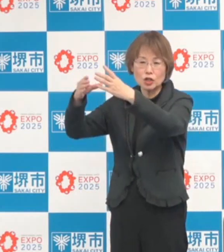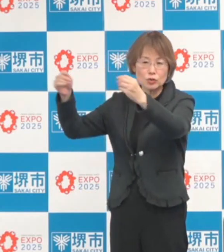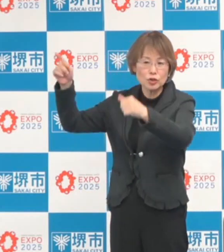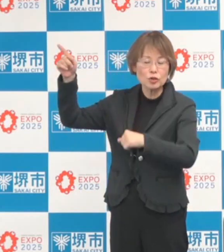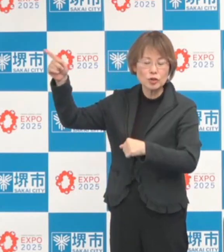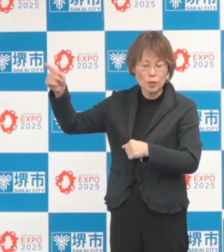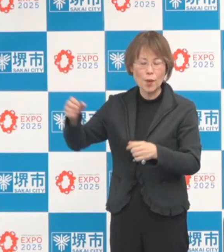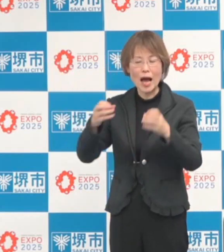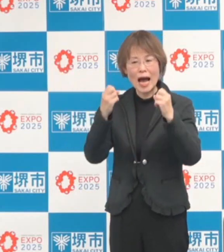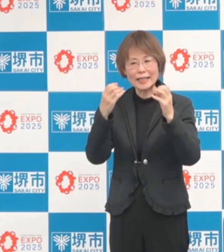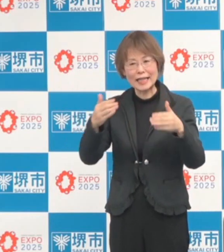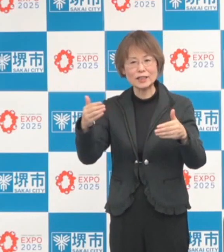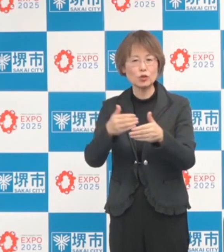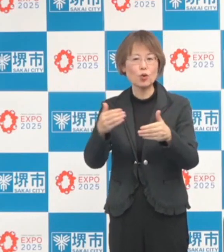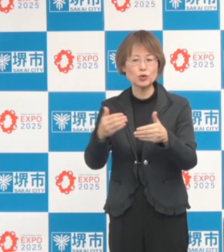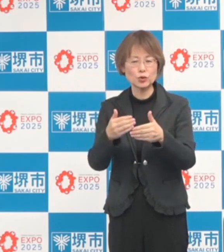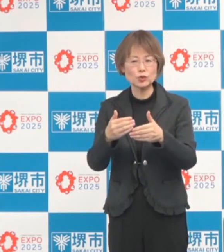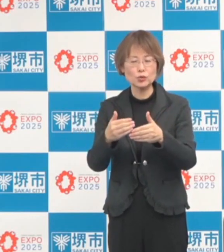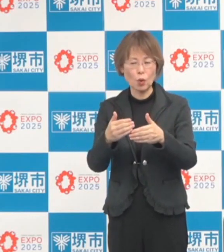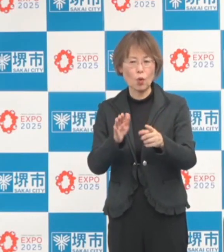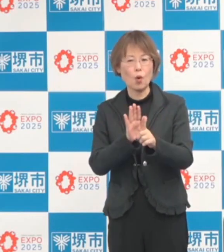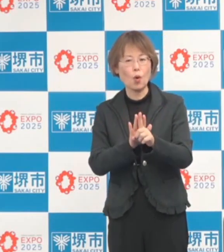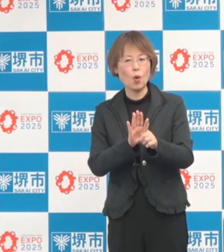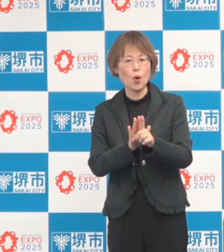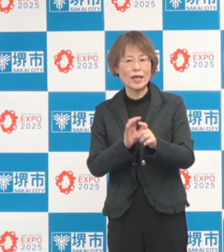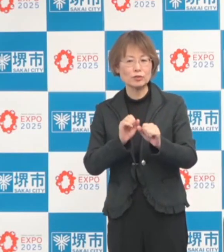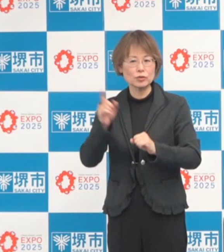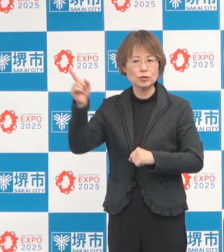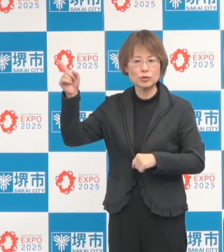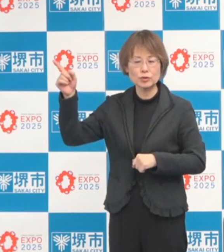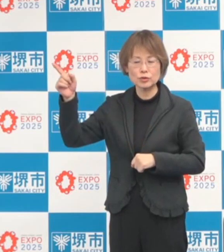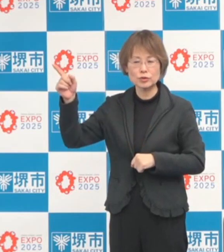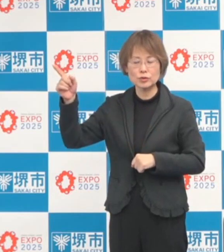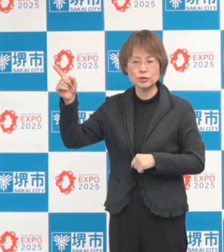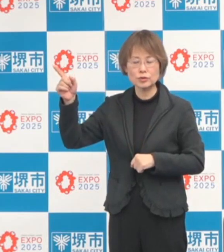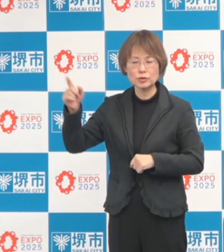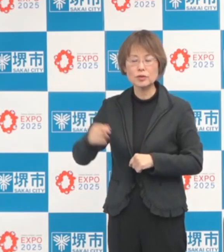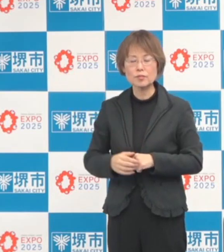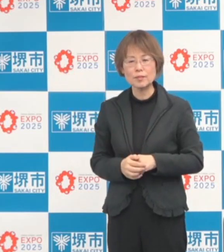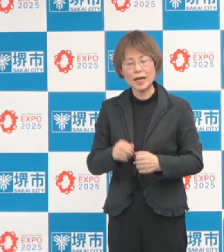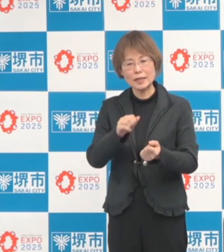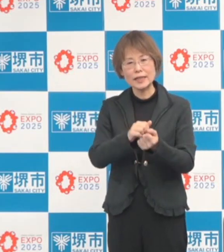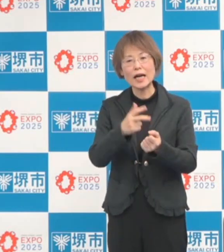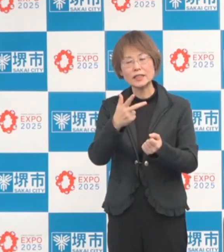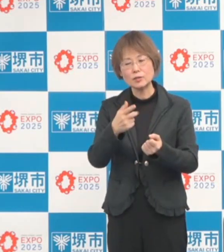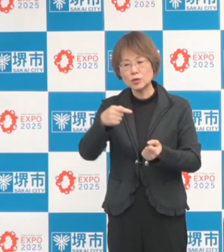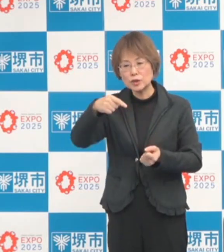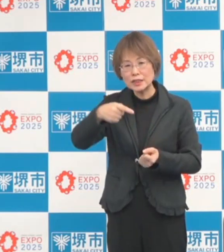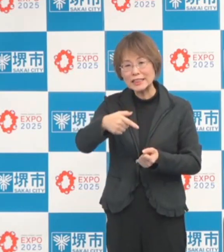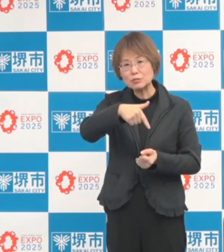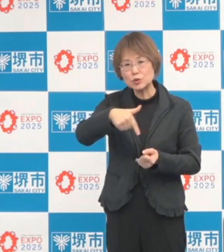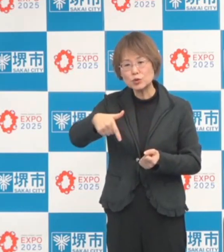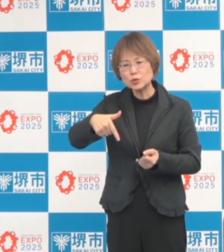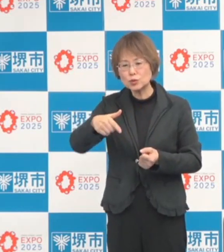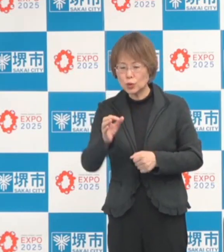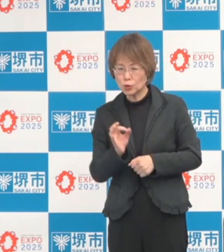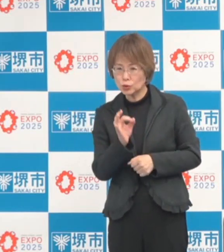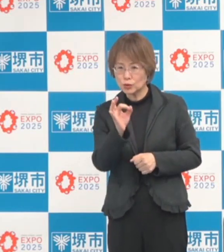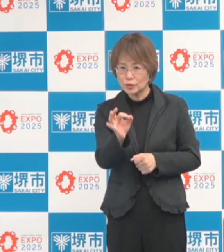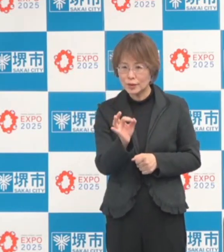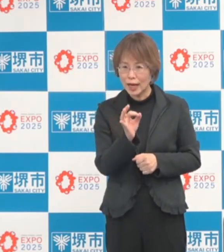を応援をすると、導入を応援するということです。ですので、堺市としてもそのうちの一部を支出をし